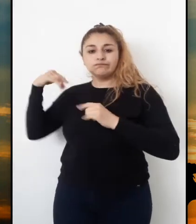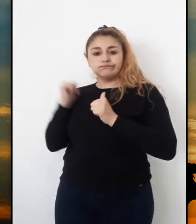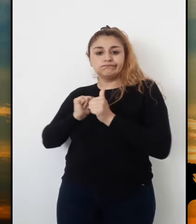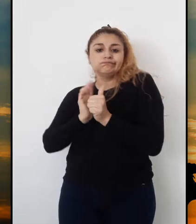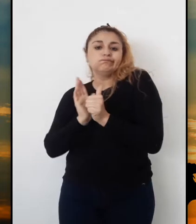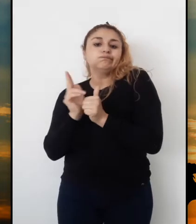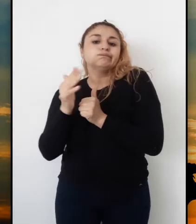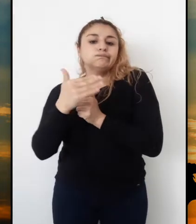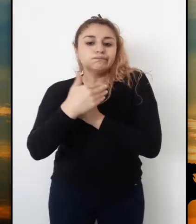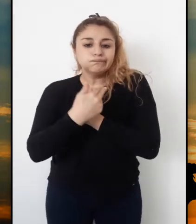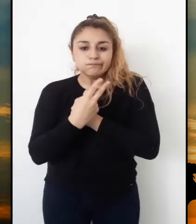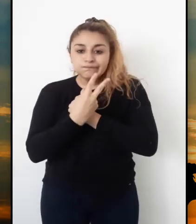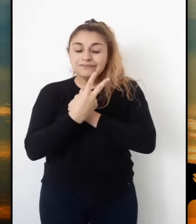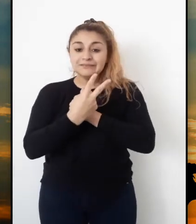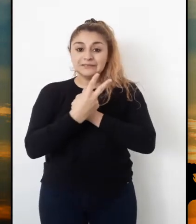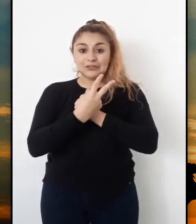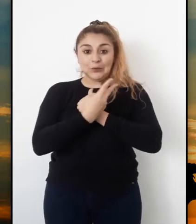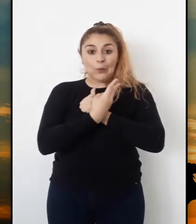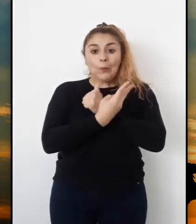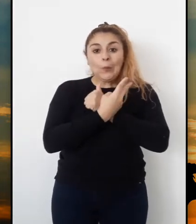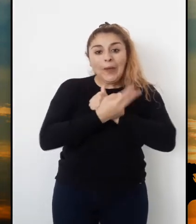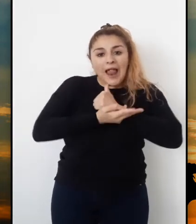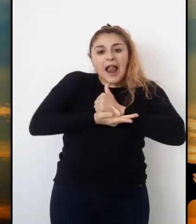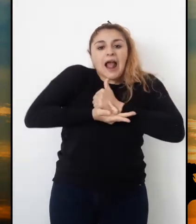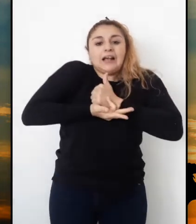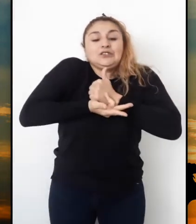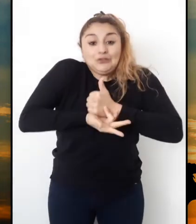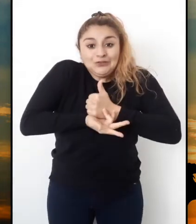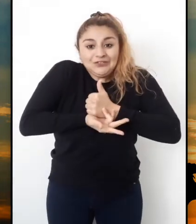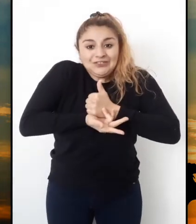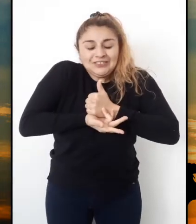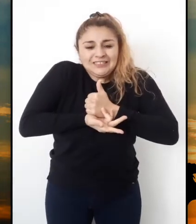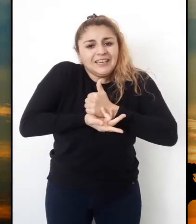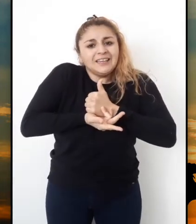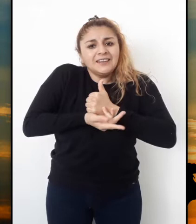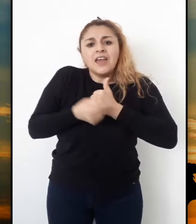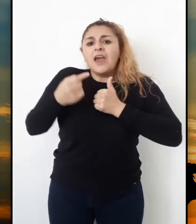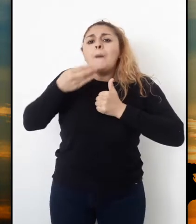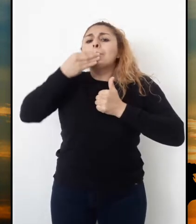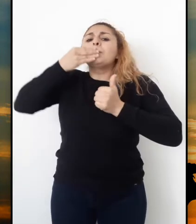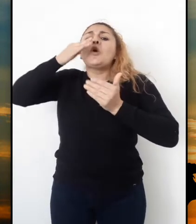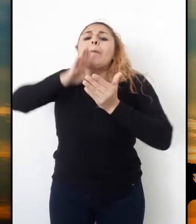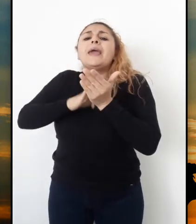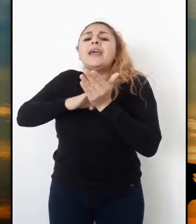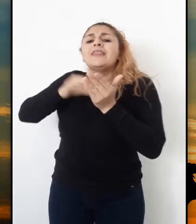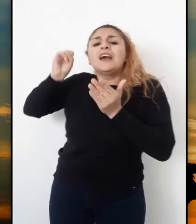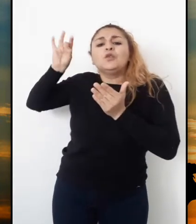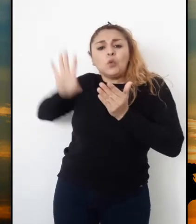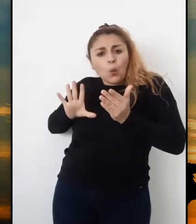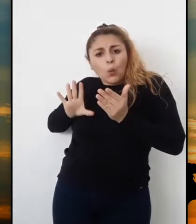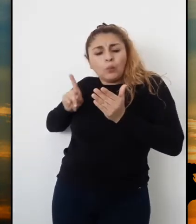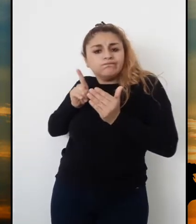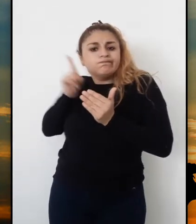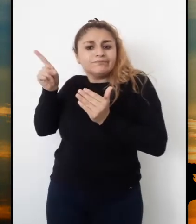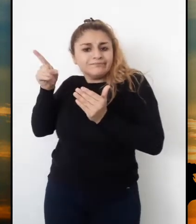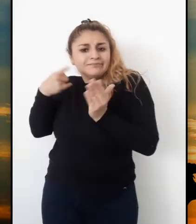compte de la grandeur de cette promesse. Si nos damos cuenta de la grandeza de esta promesa. Quelle que soit la